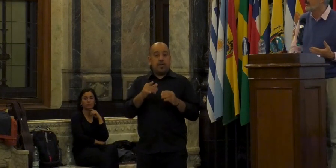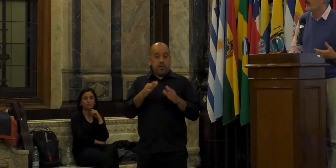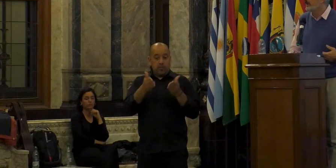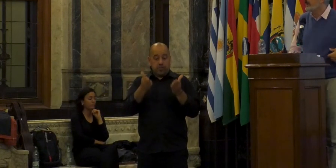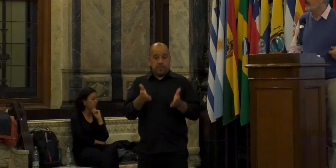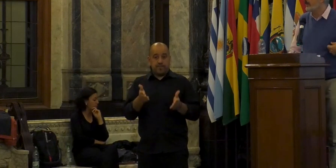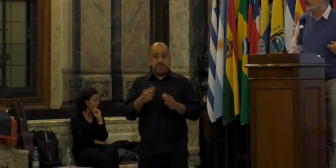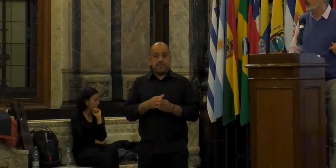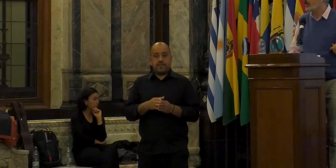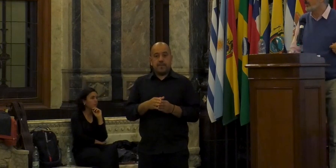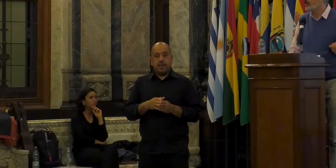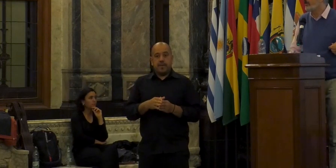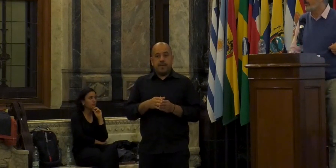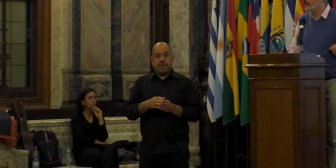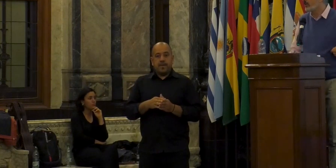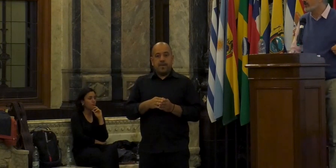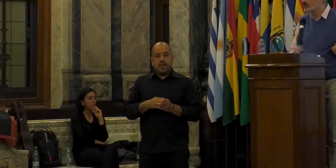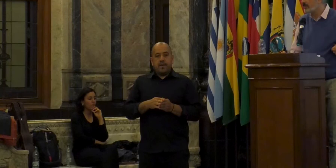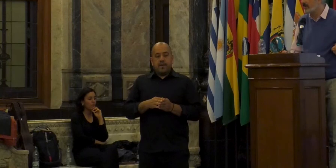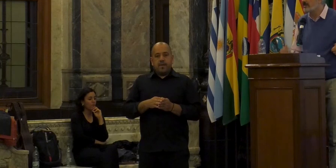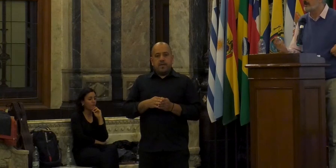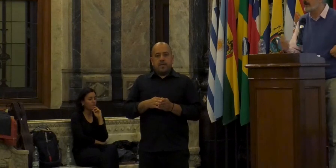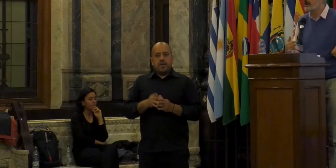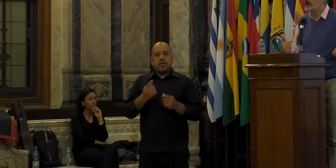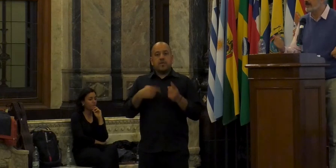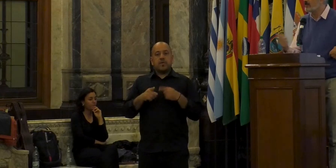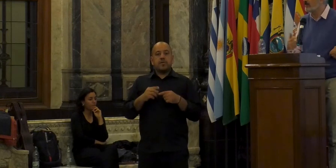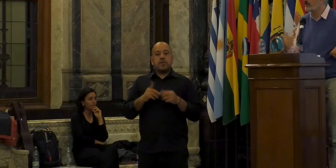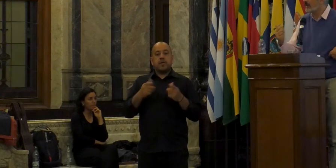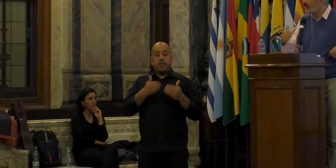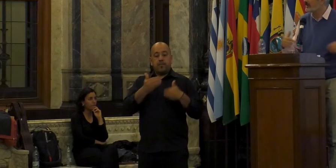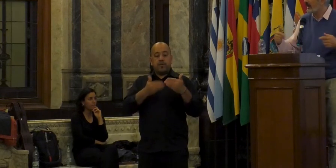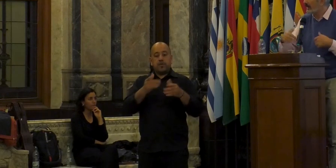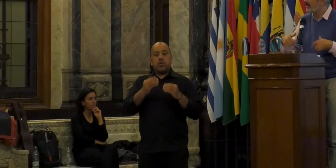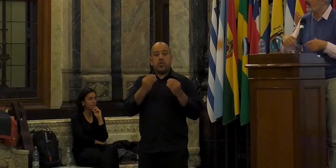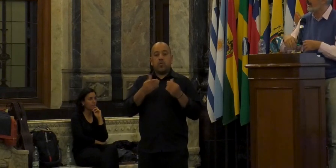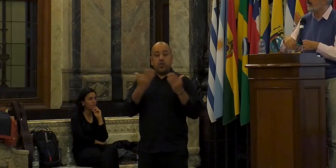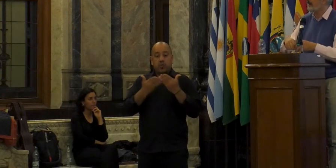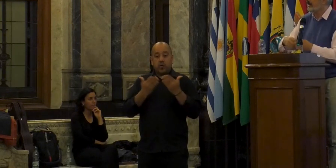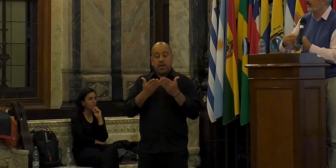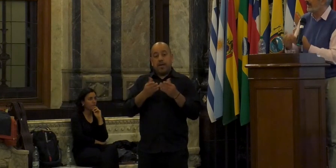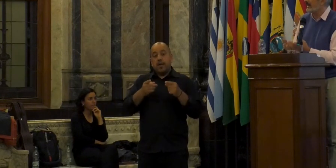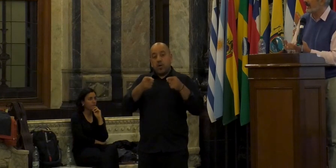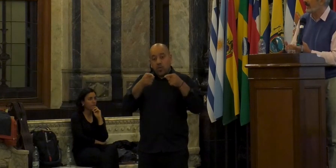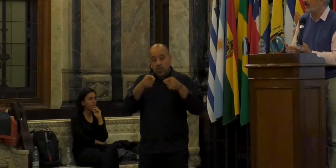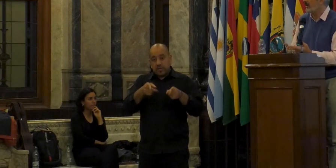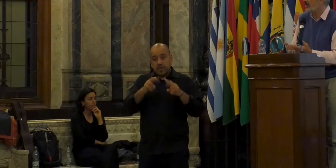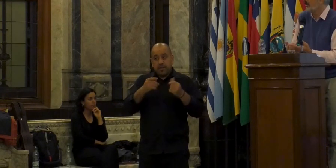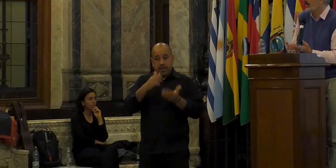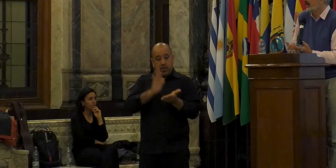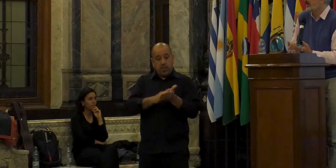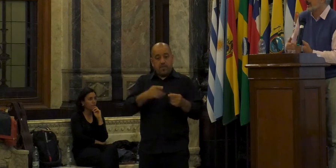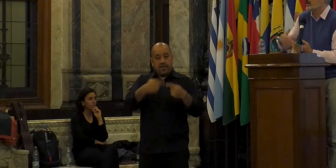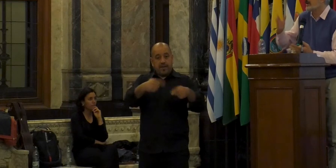¿no? Y pocos procesos tan interesantes como estudiar cómo esa agencia de lo material, por